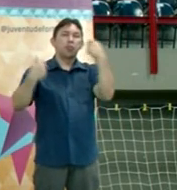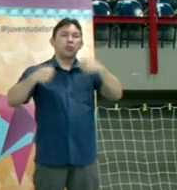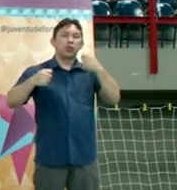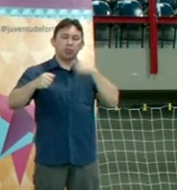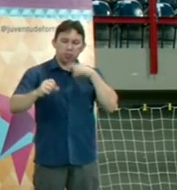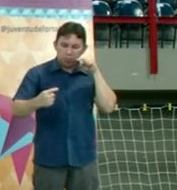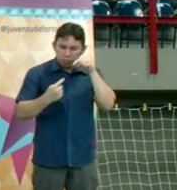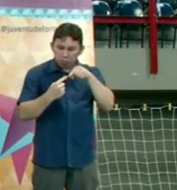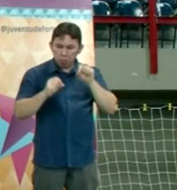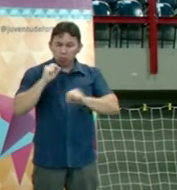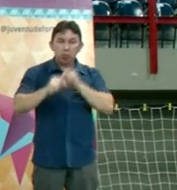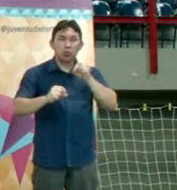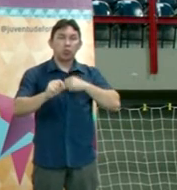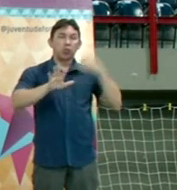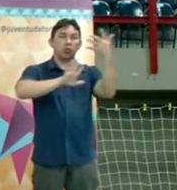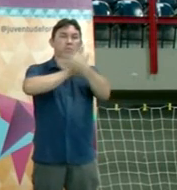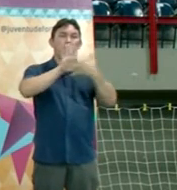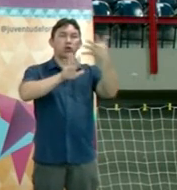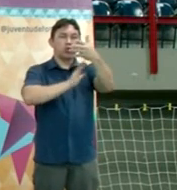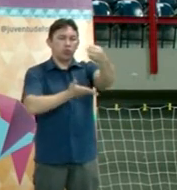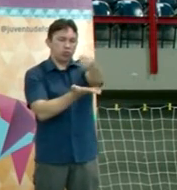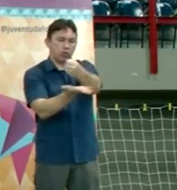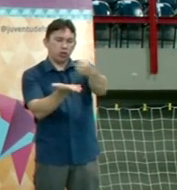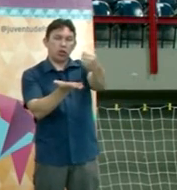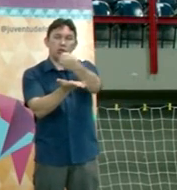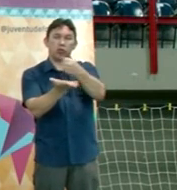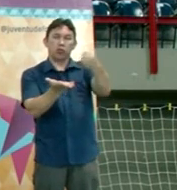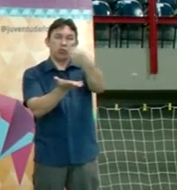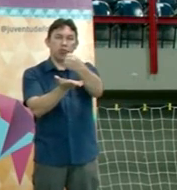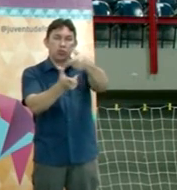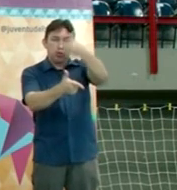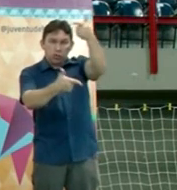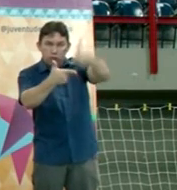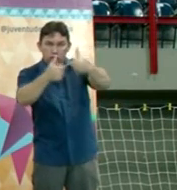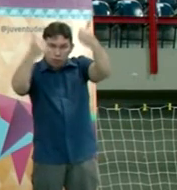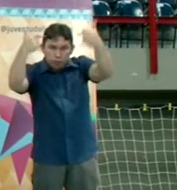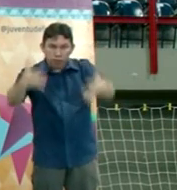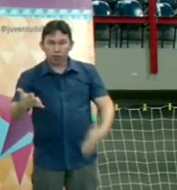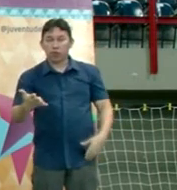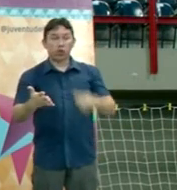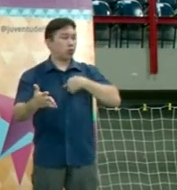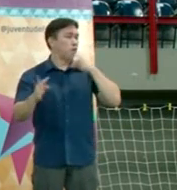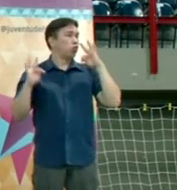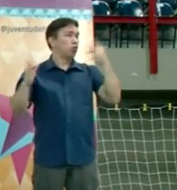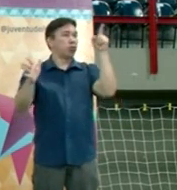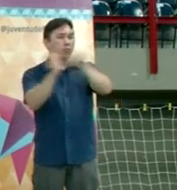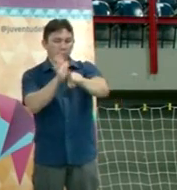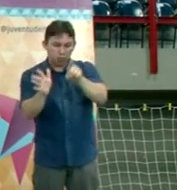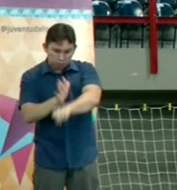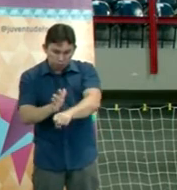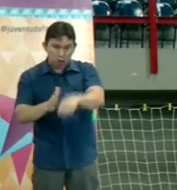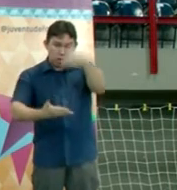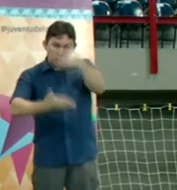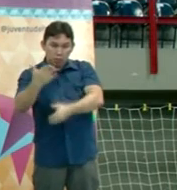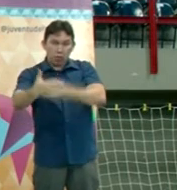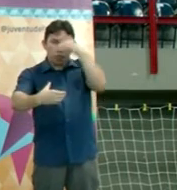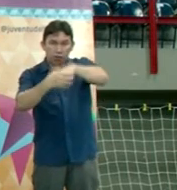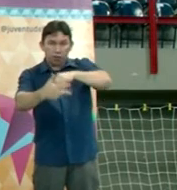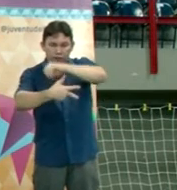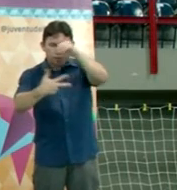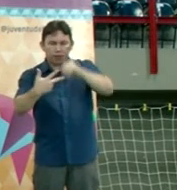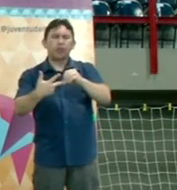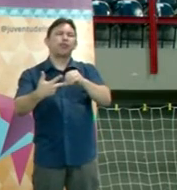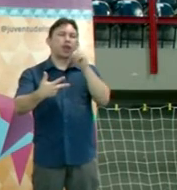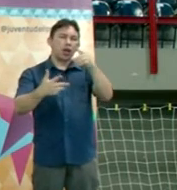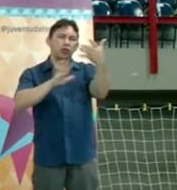ser elaborada a partir de um texto base. Vou repetir isso. Toda questão da prova do Enem tem que